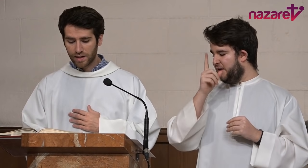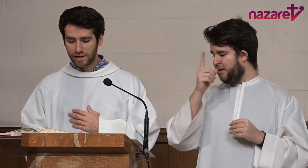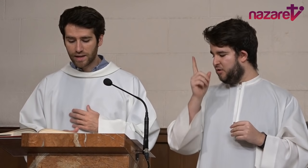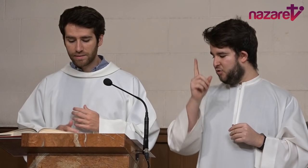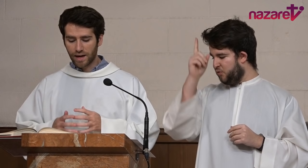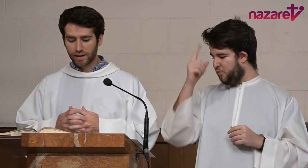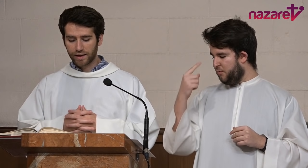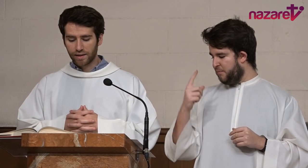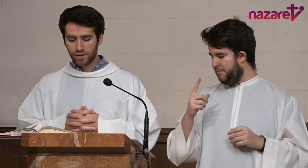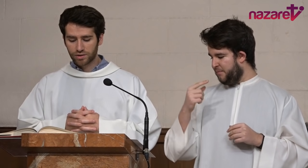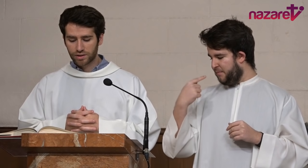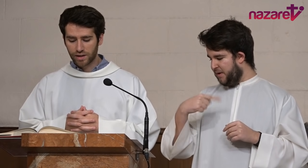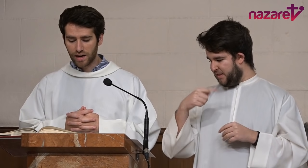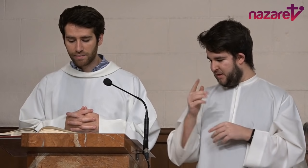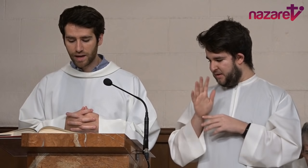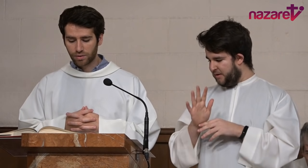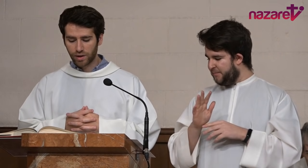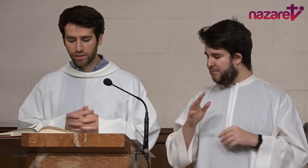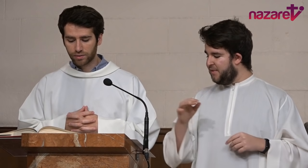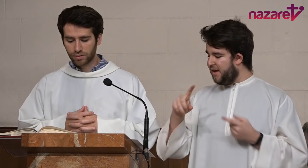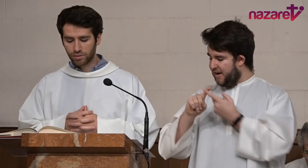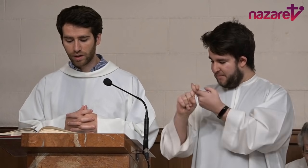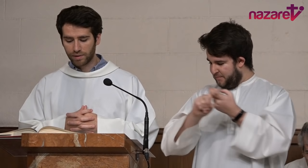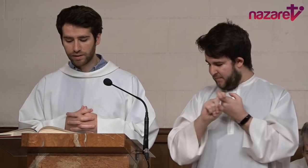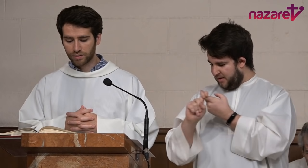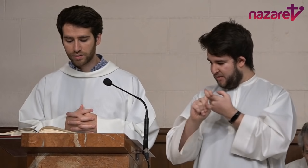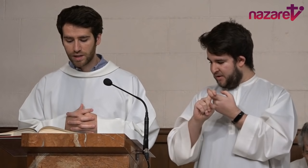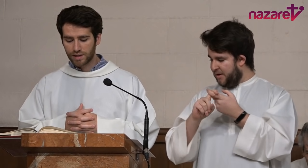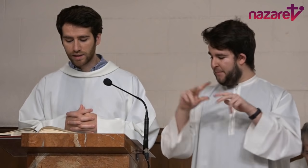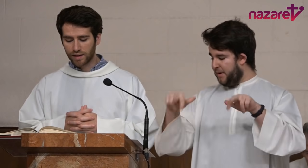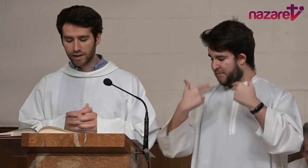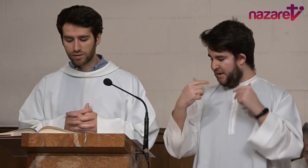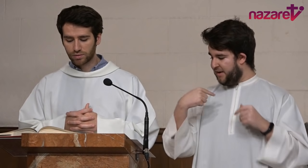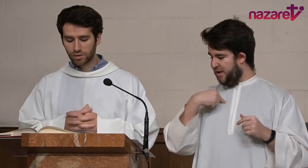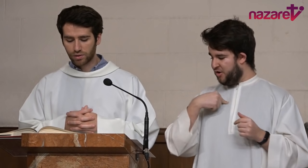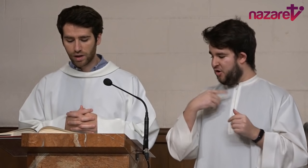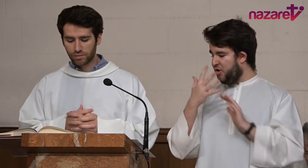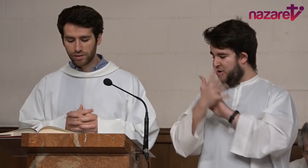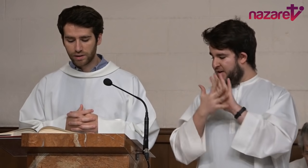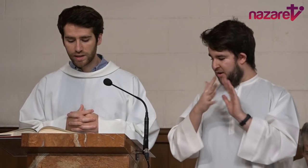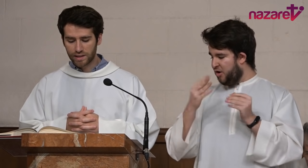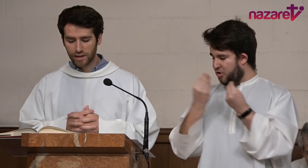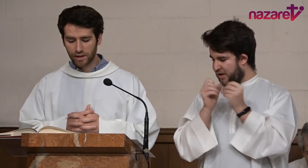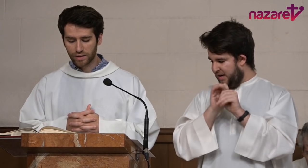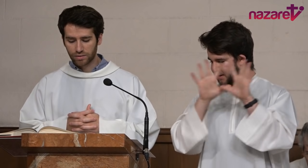y sabía que Dios le había jurado con juramento sentar en su trono a un descendiente